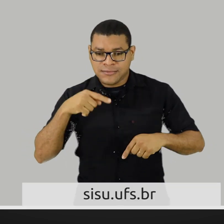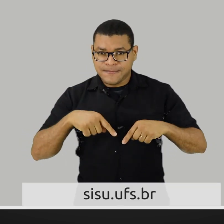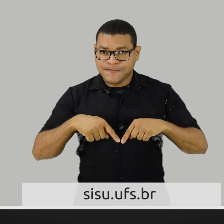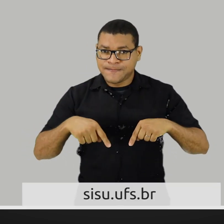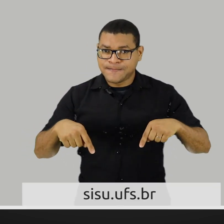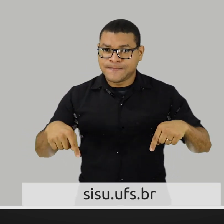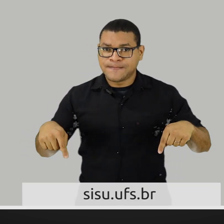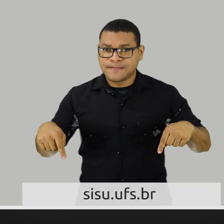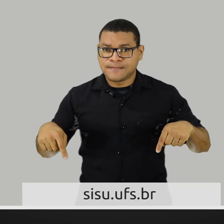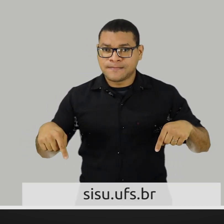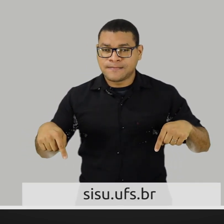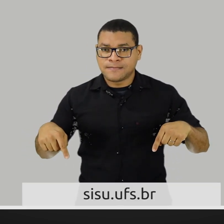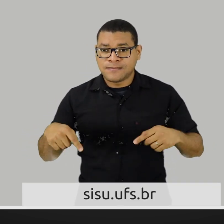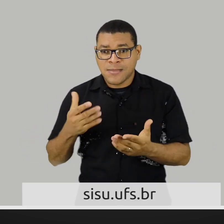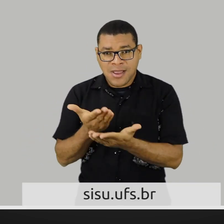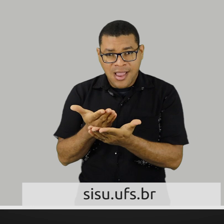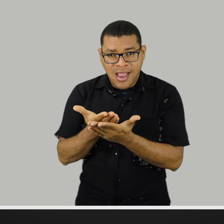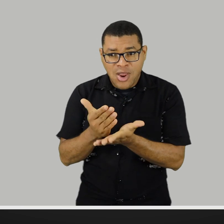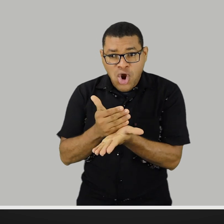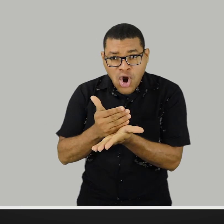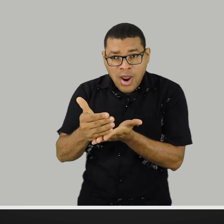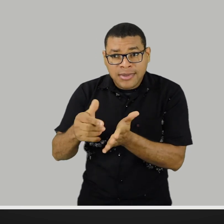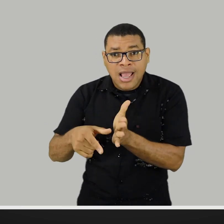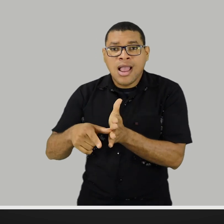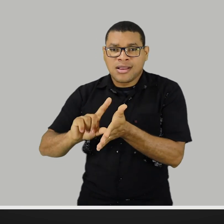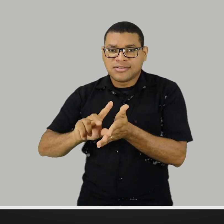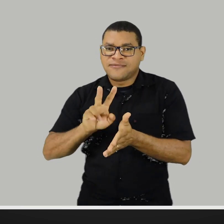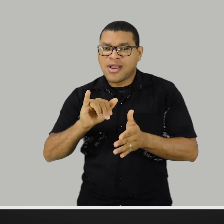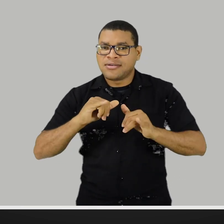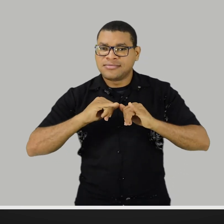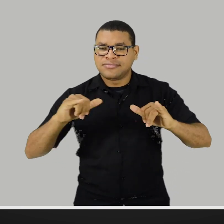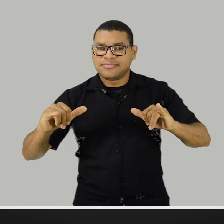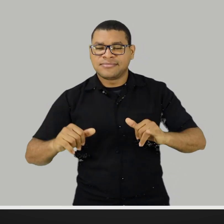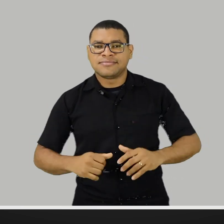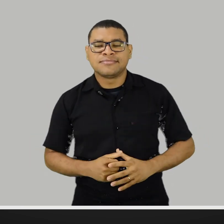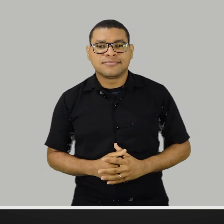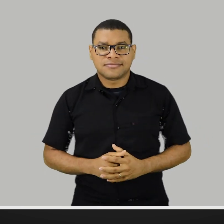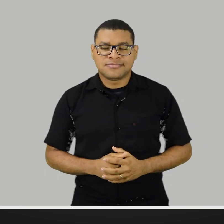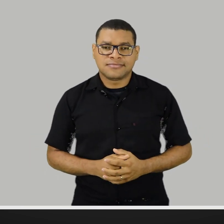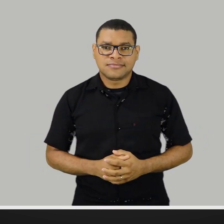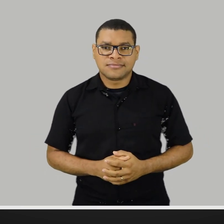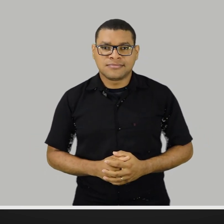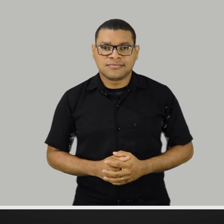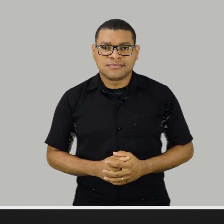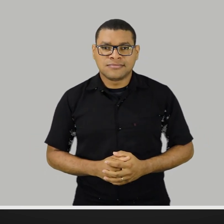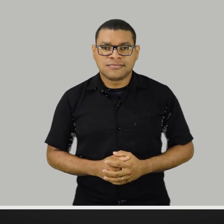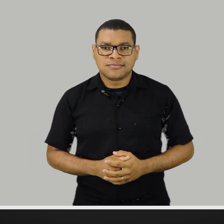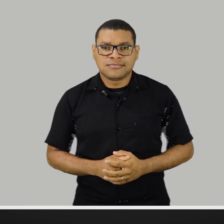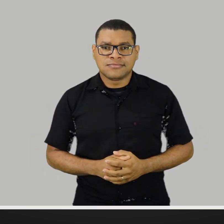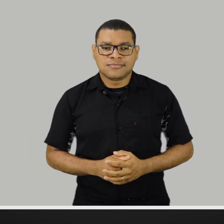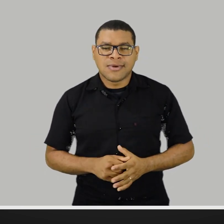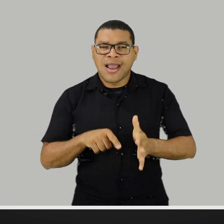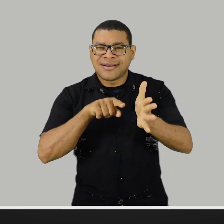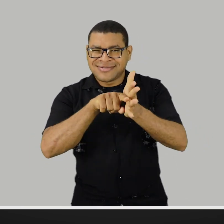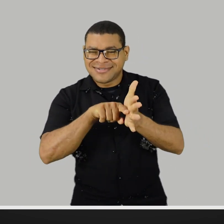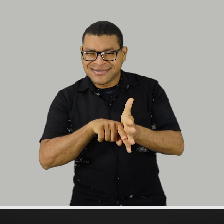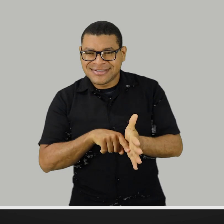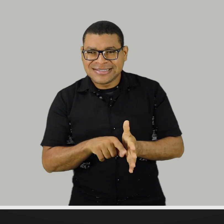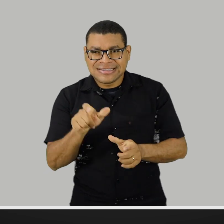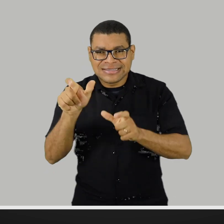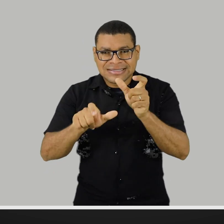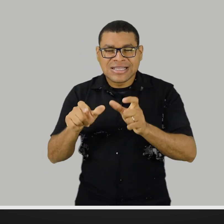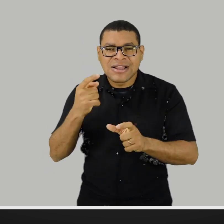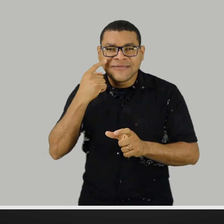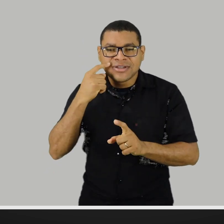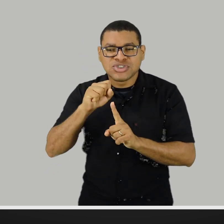sisu.ufs.br antes do início do período letivo de ingresso do aluno 15 A análise da